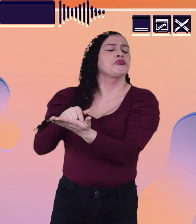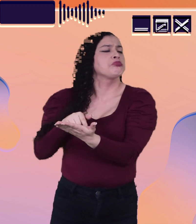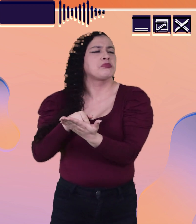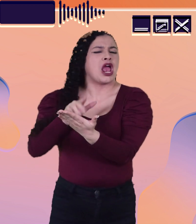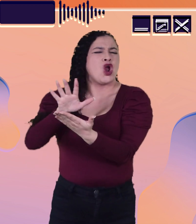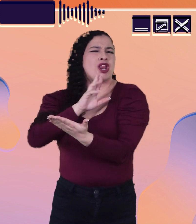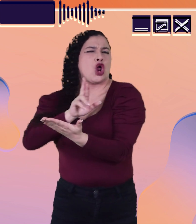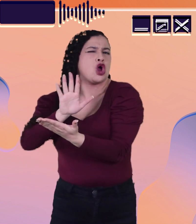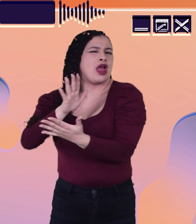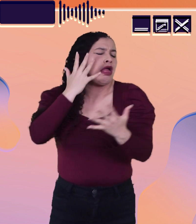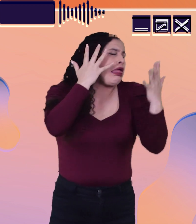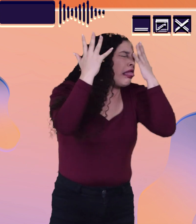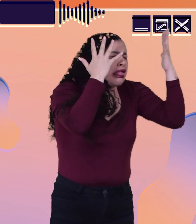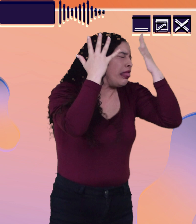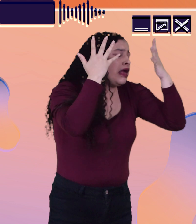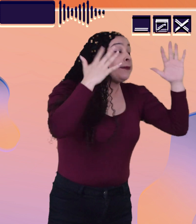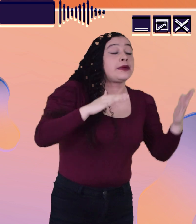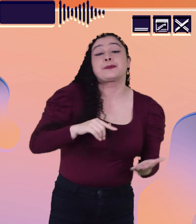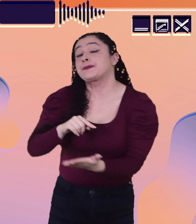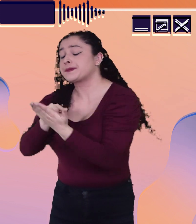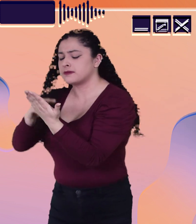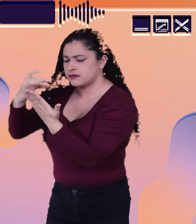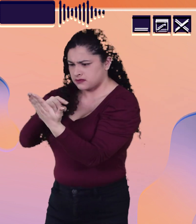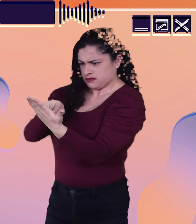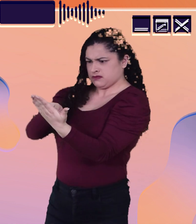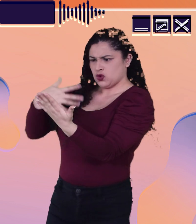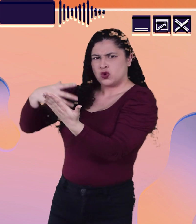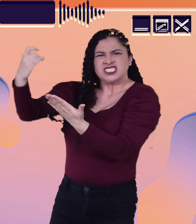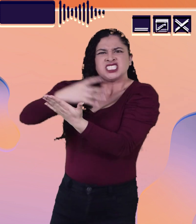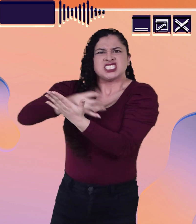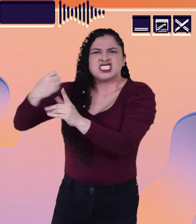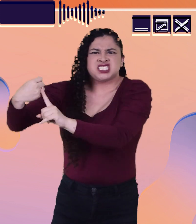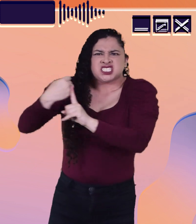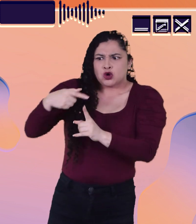Recibir chantaje emocional por no responder rápido un mensaje.